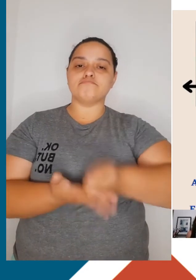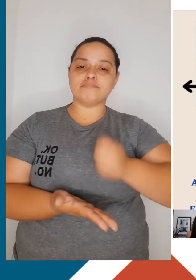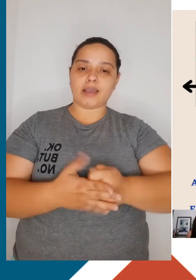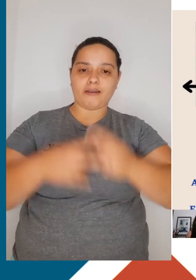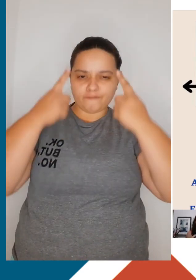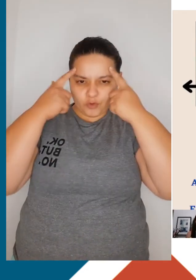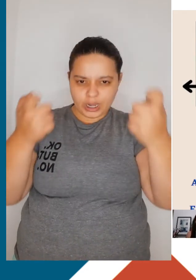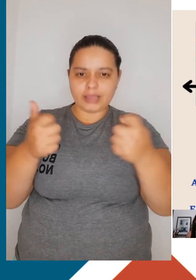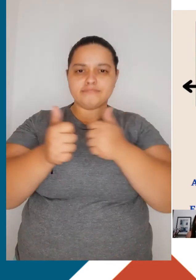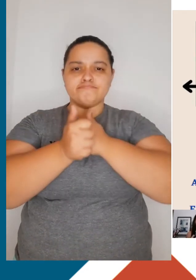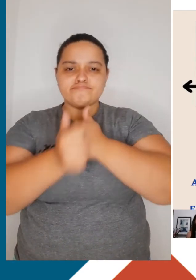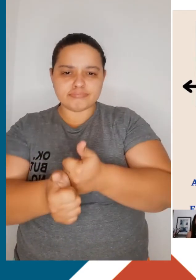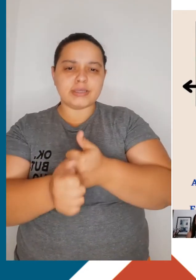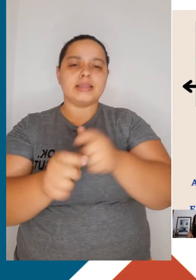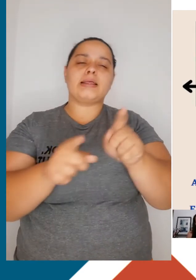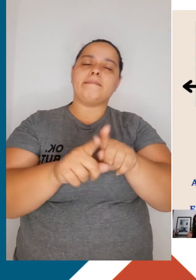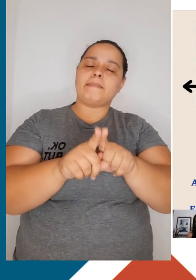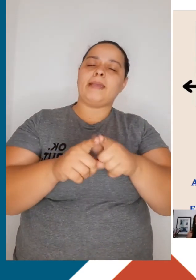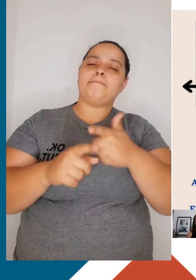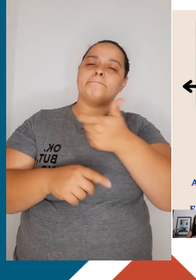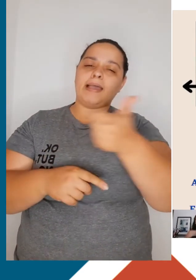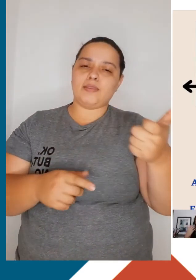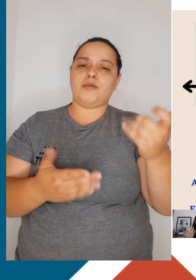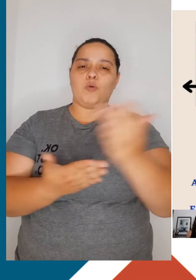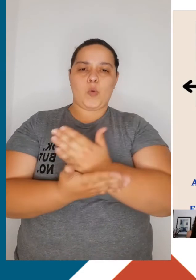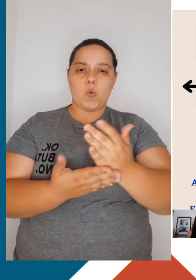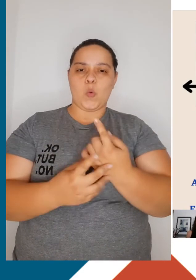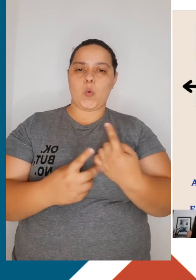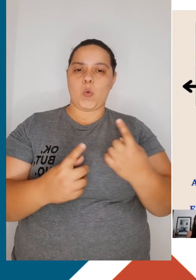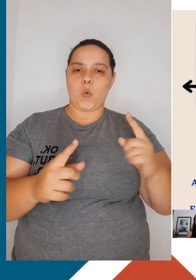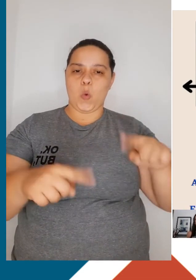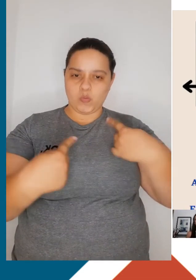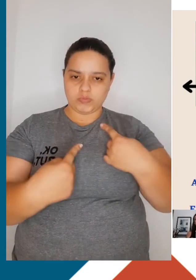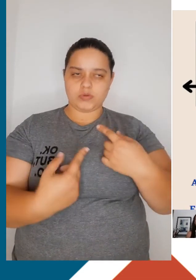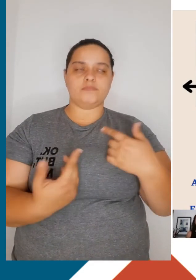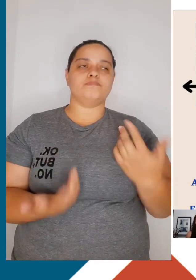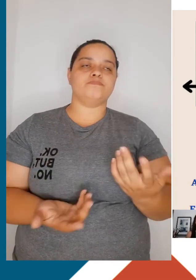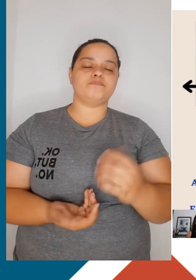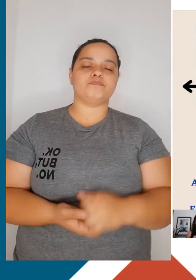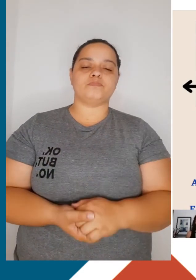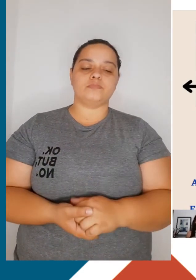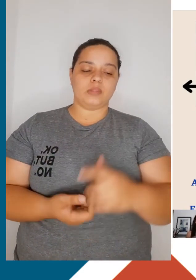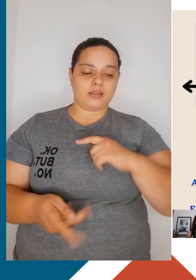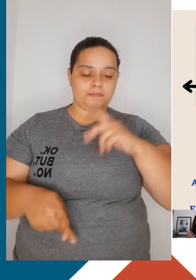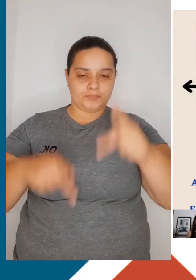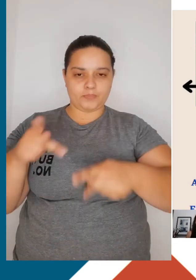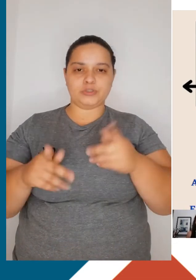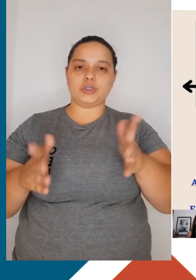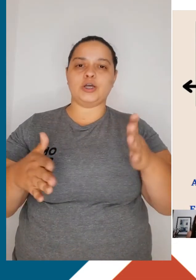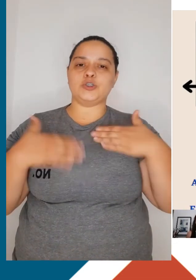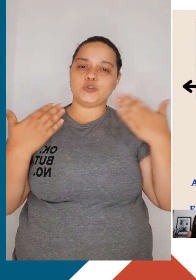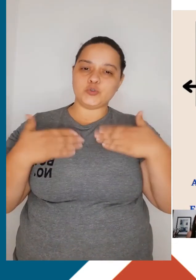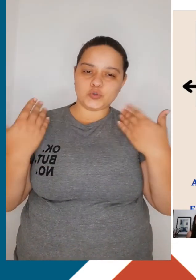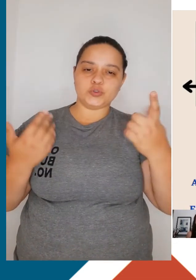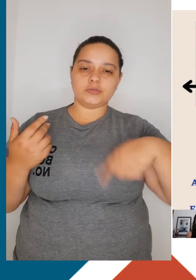né, e de violência, perseguição e execução de opositores. Isso, somado a essas medidas populares que já vinham assustando,